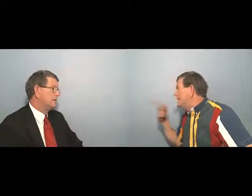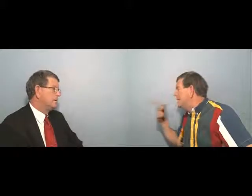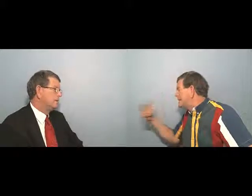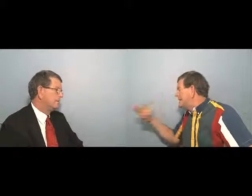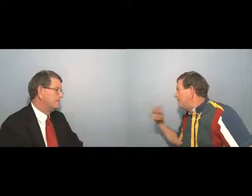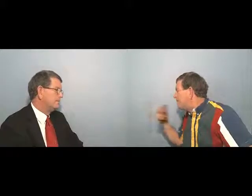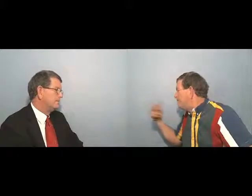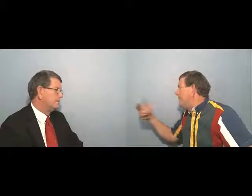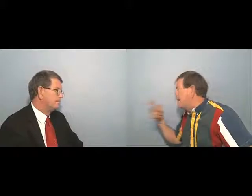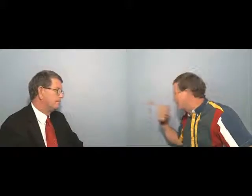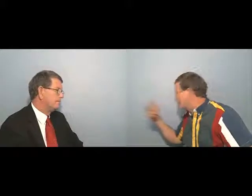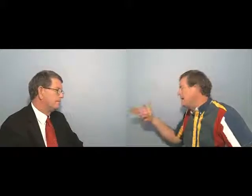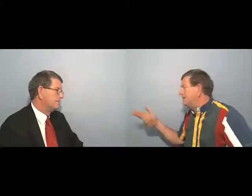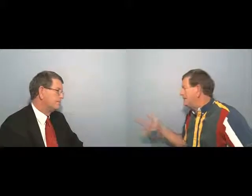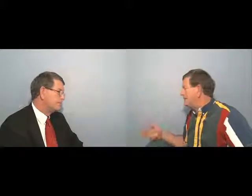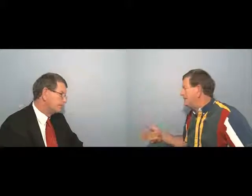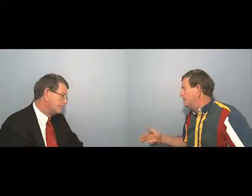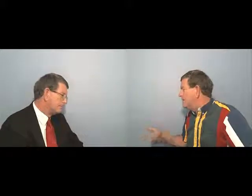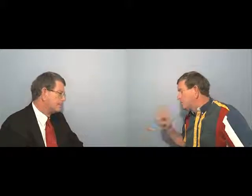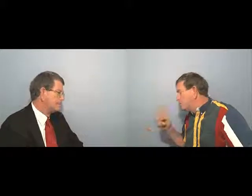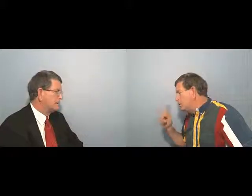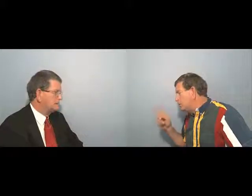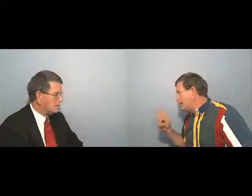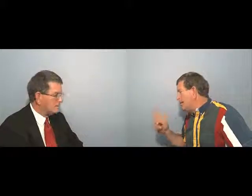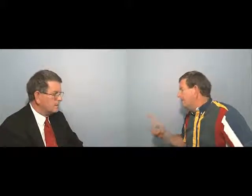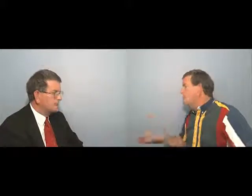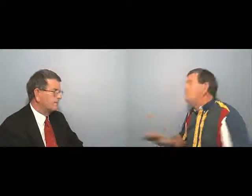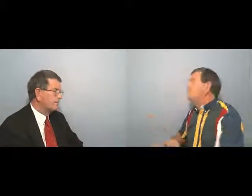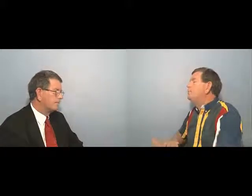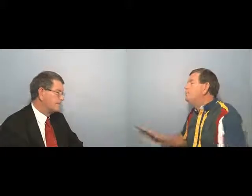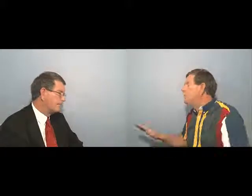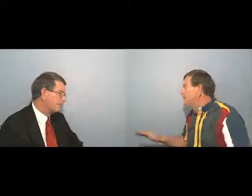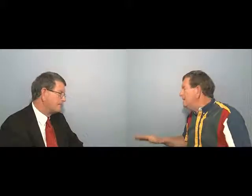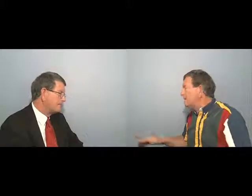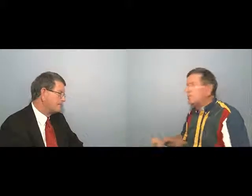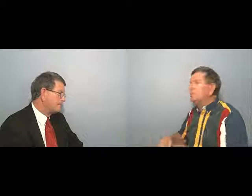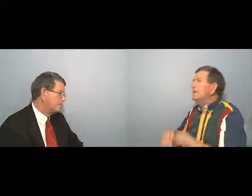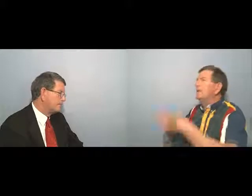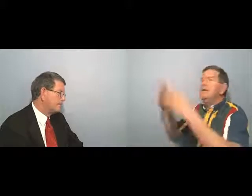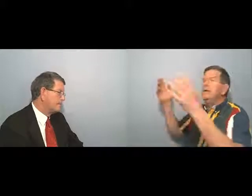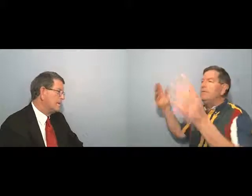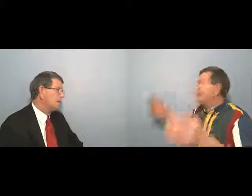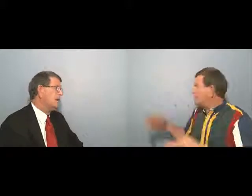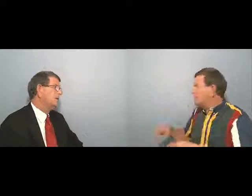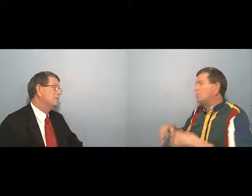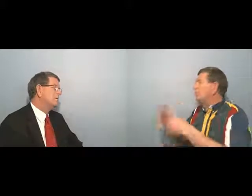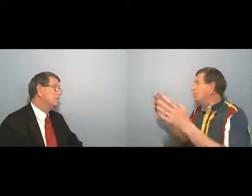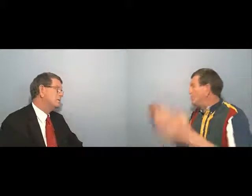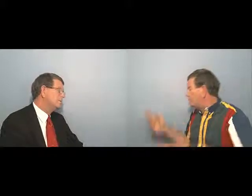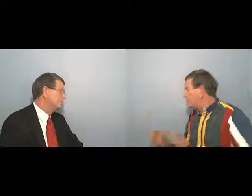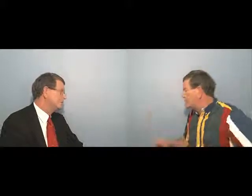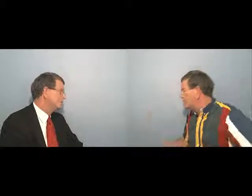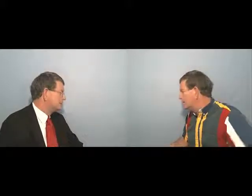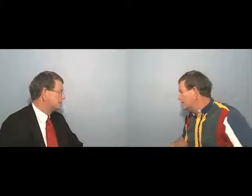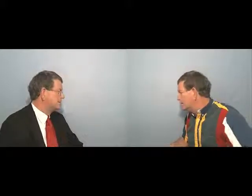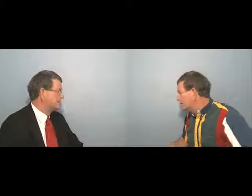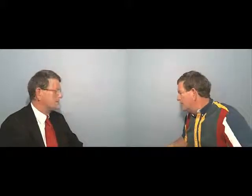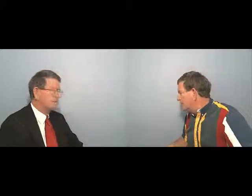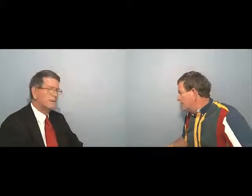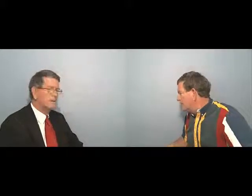ta femme, parler avec ta femme. Tu devrais ne plus lire tous ces livres et ces journaux. Hein?